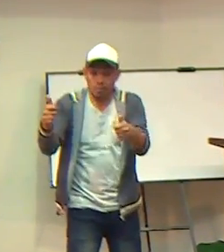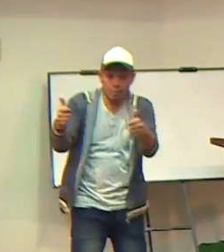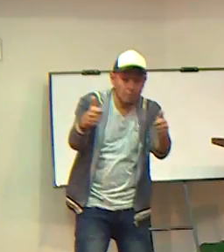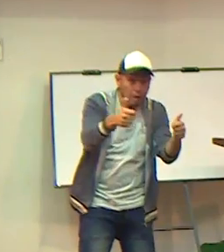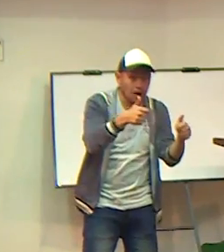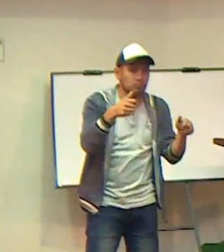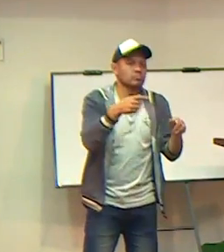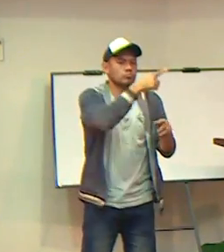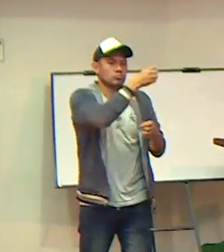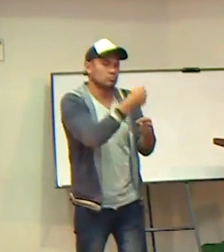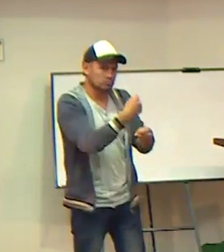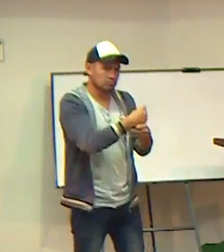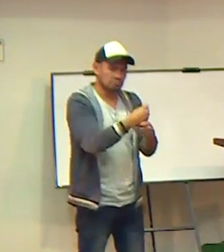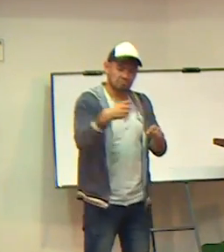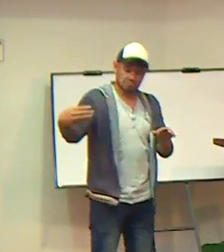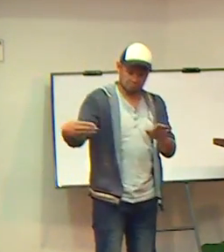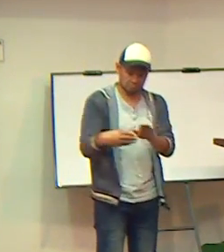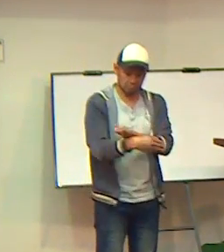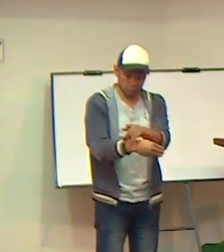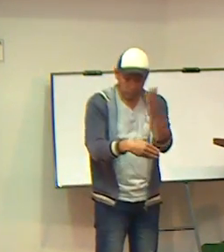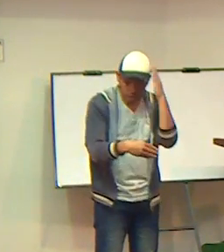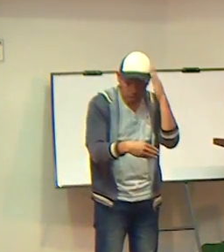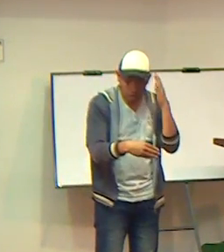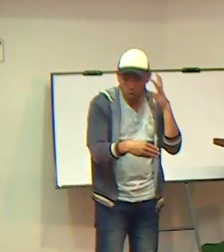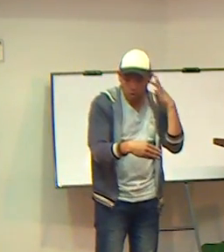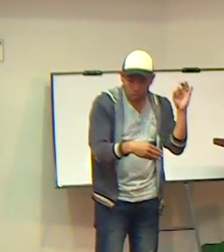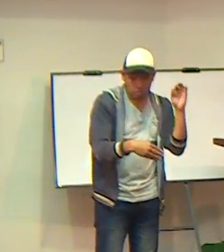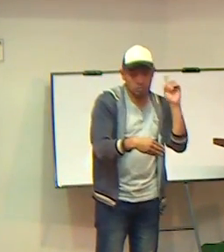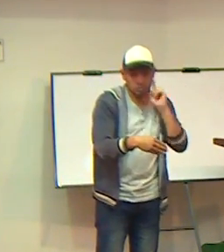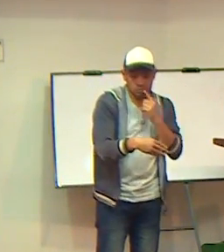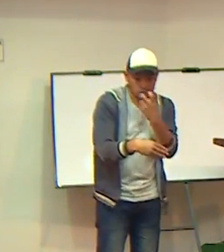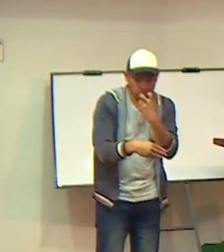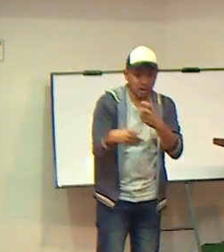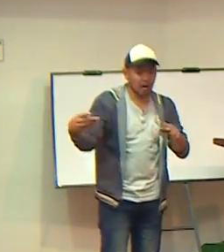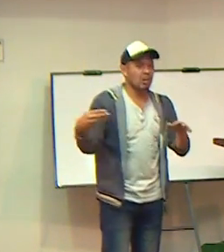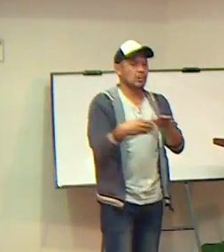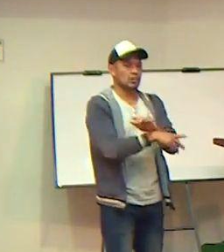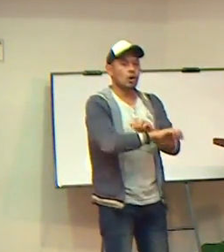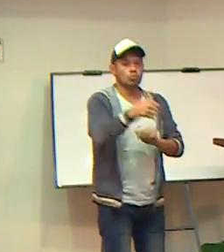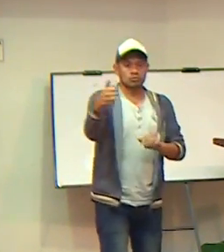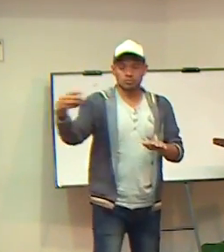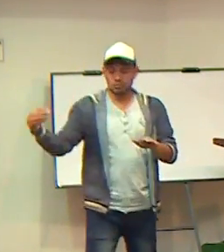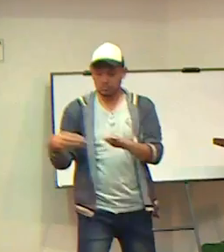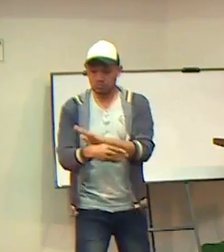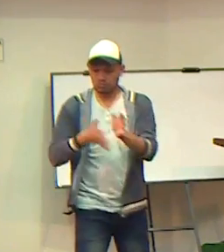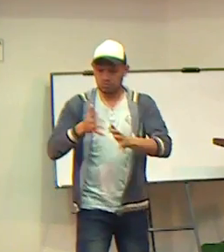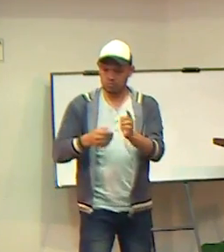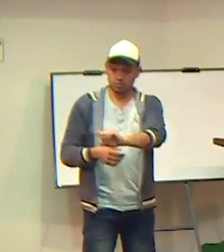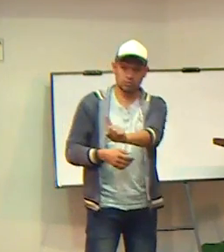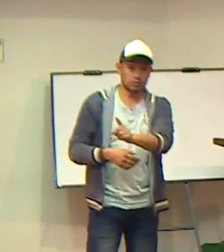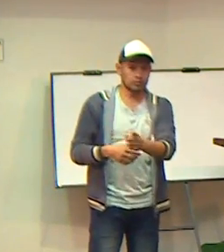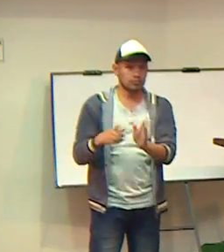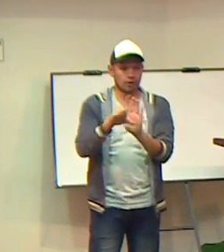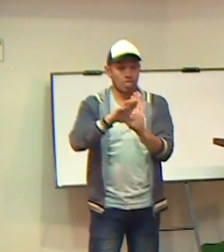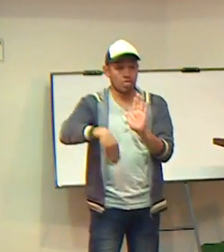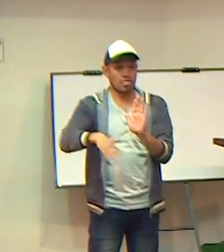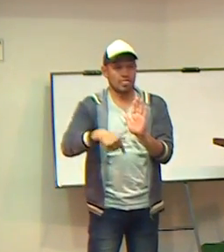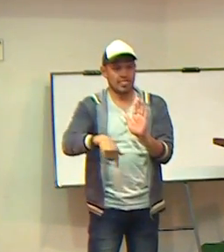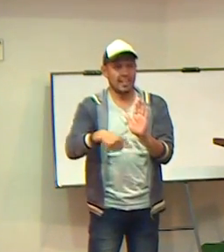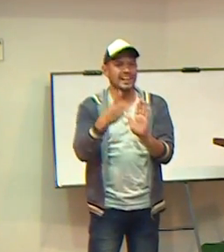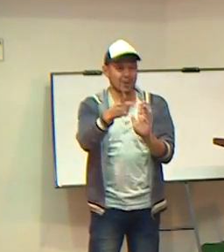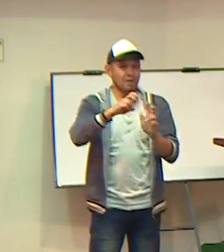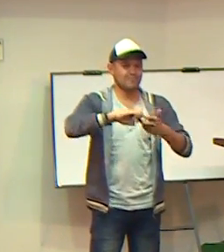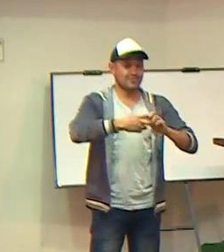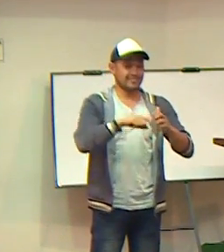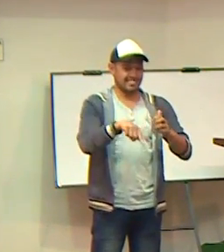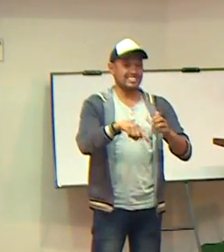era todos esos temas de las personas sordas y al momento de la accesibilidad de la persona sorda oralizada, pues ya se tenía en cuenta, pero si no tenía